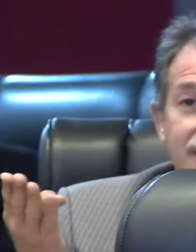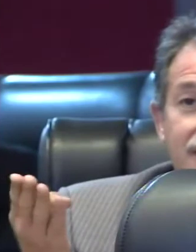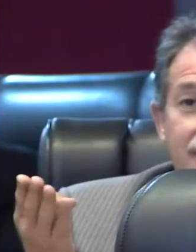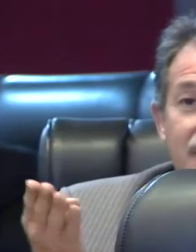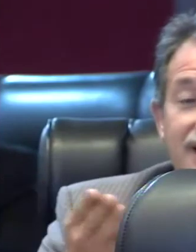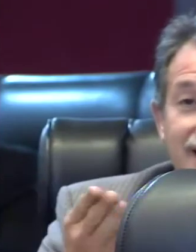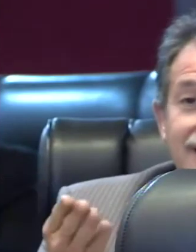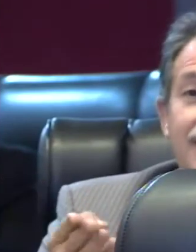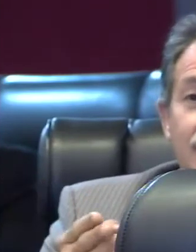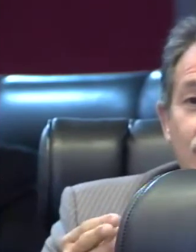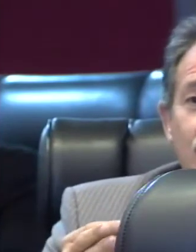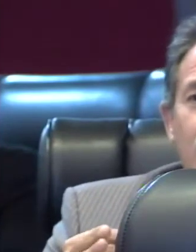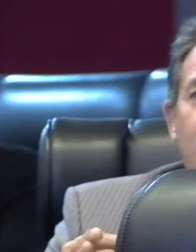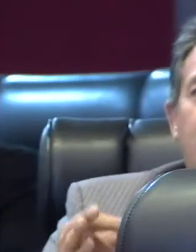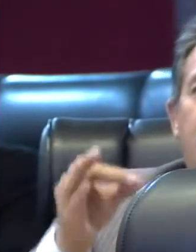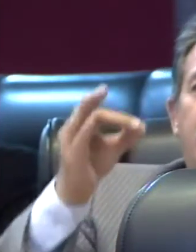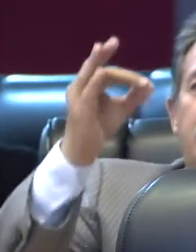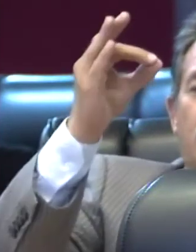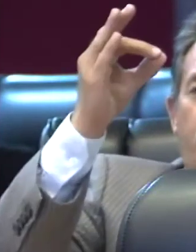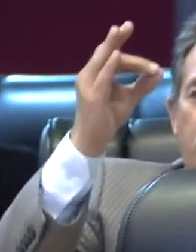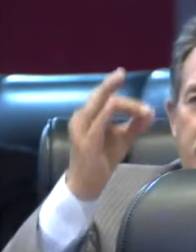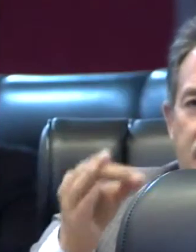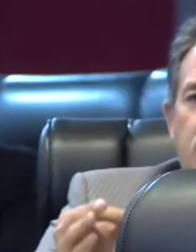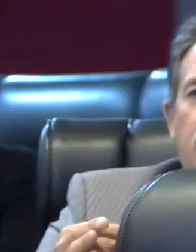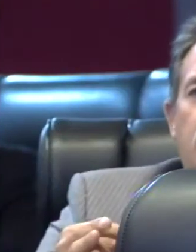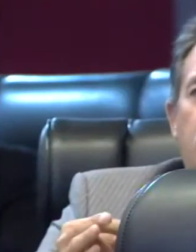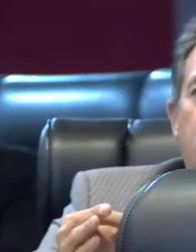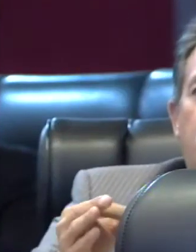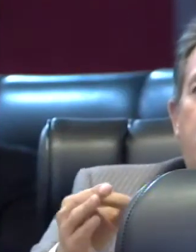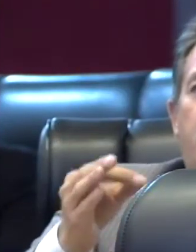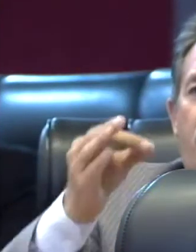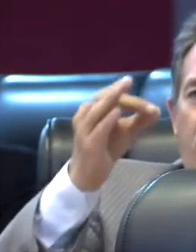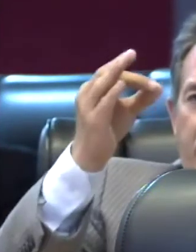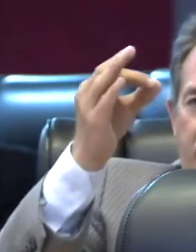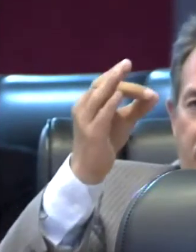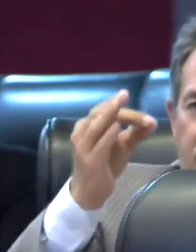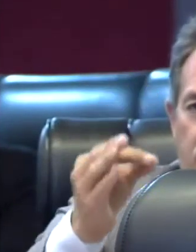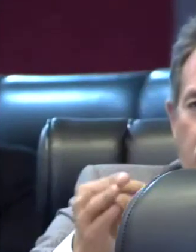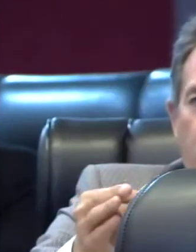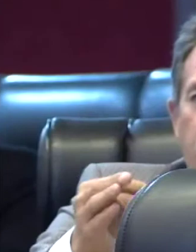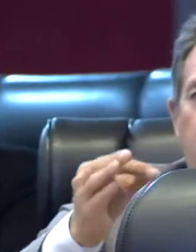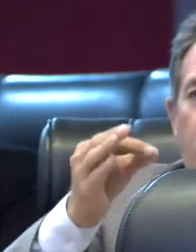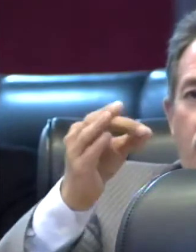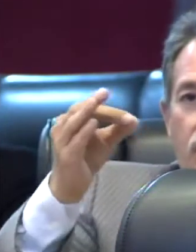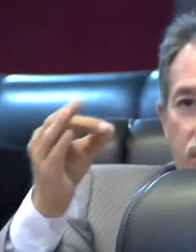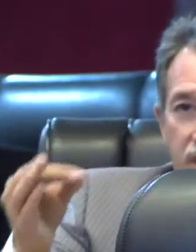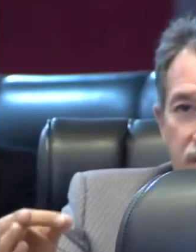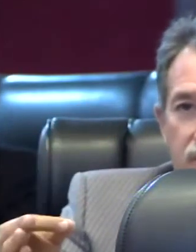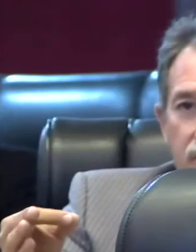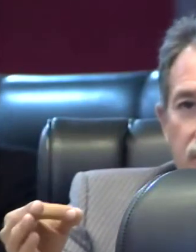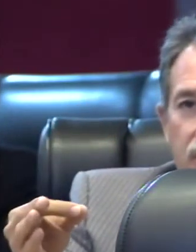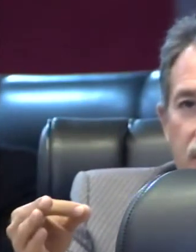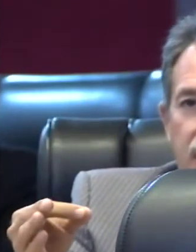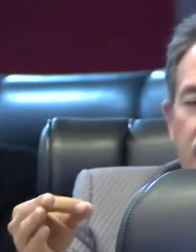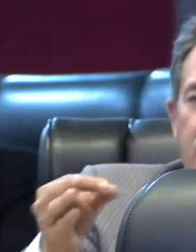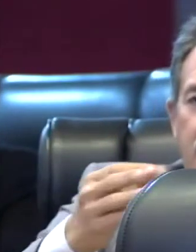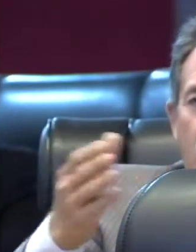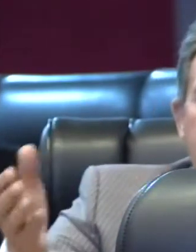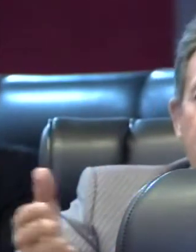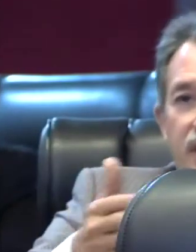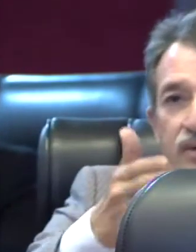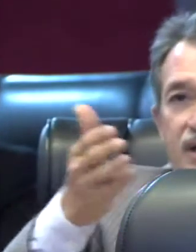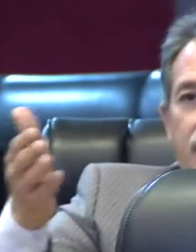até um câncer, mas, graças a Deus, esse seu processo, que provavelmente é infeccioso, não é congênito,